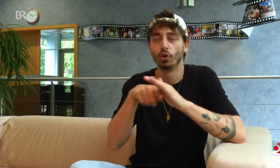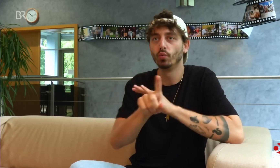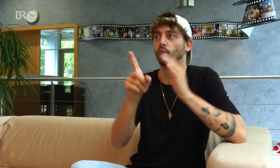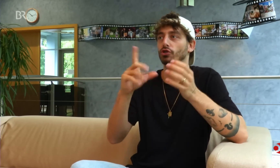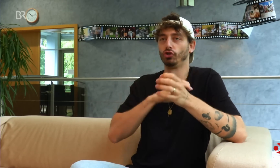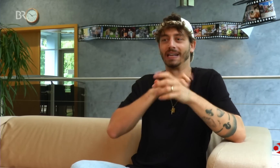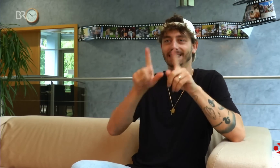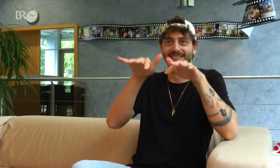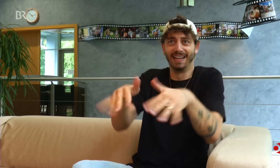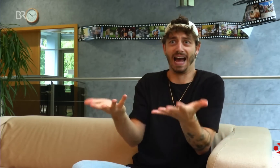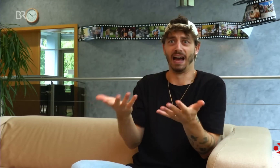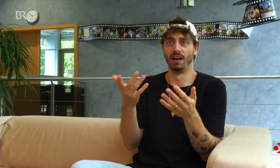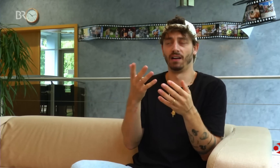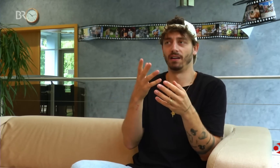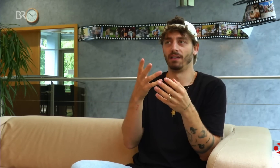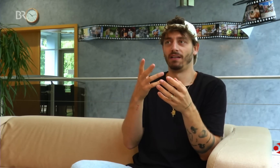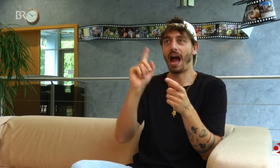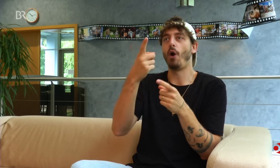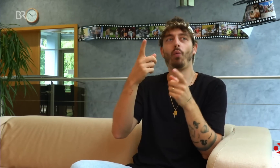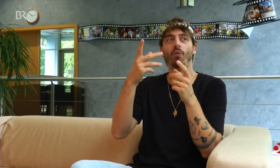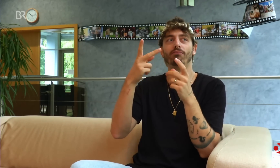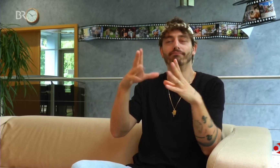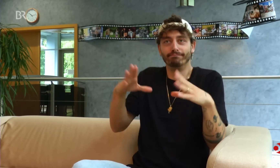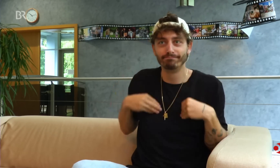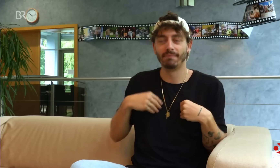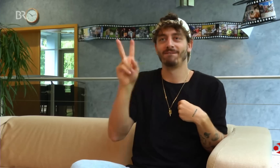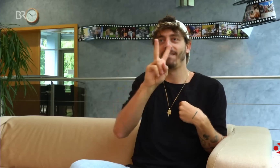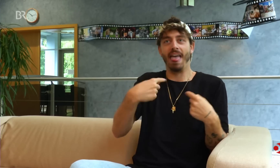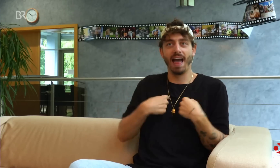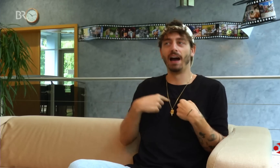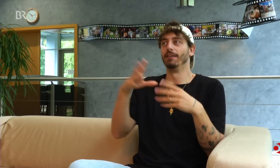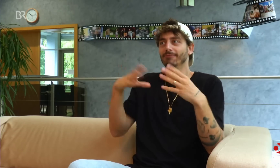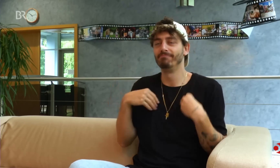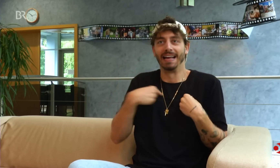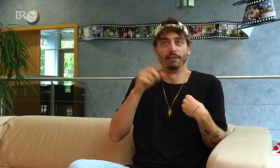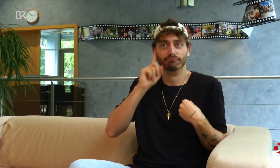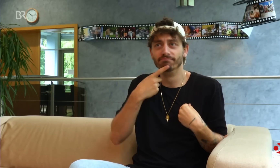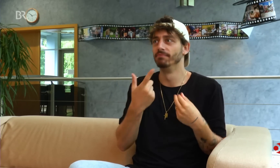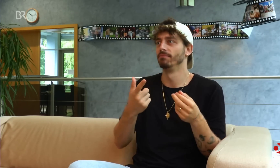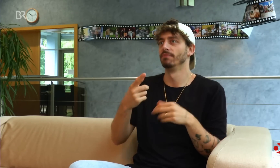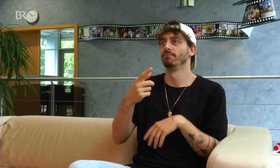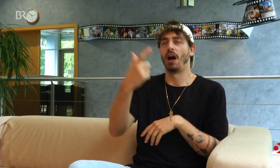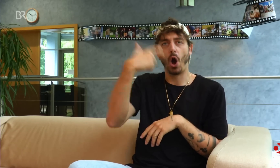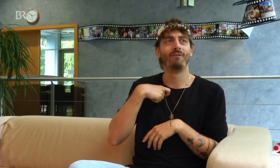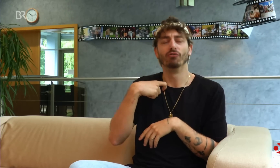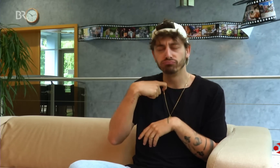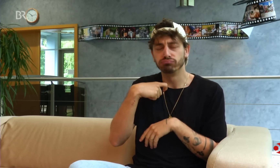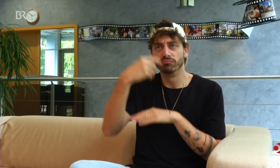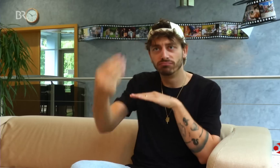bekomme. Ich werde so akzeptiert, wer und wie ich bin. Man ist bereit, sich in meine Situation zu